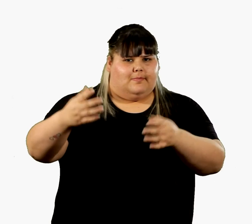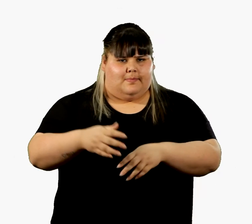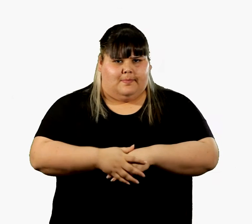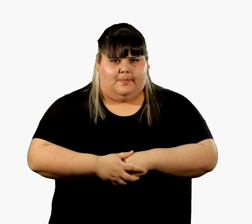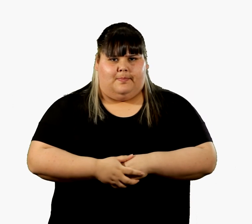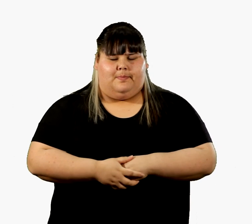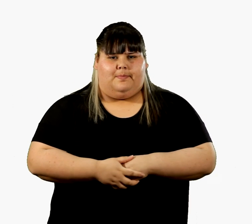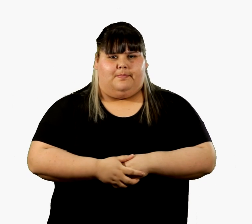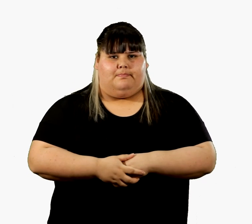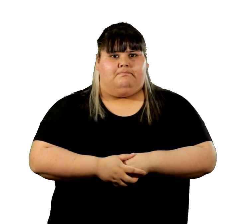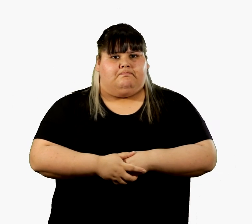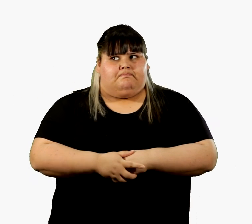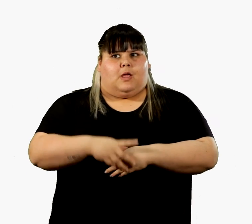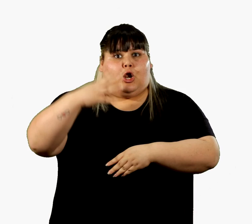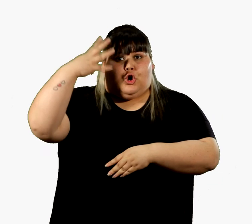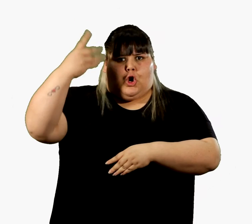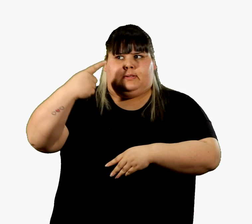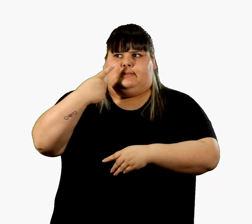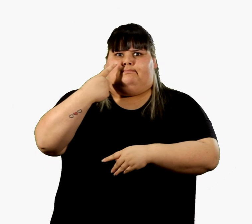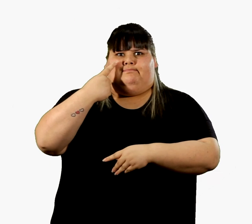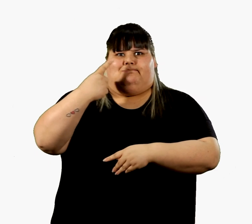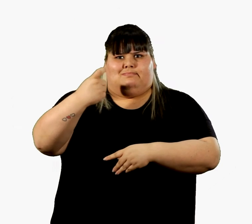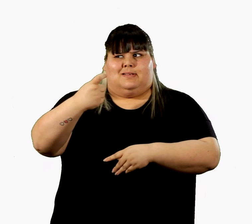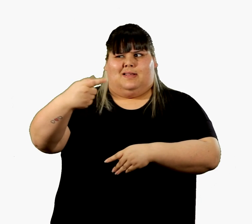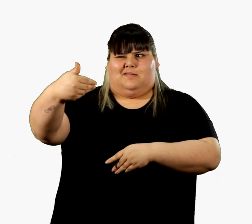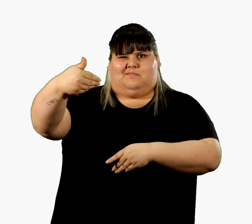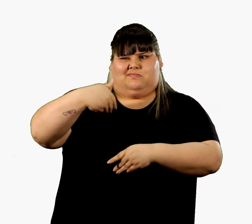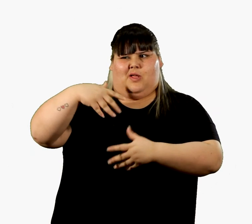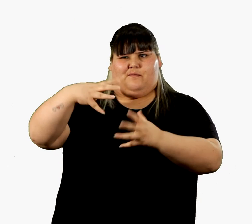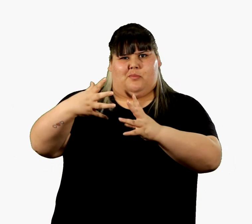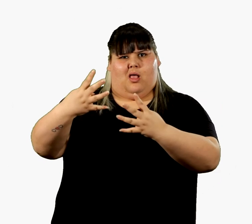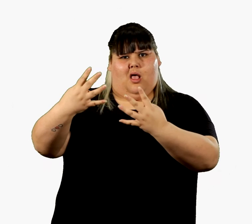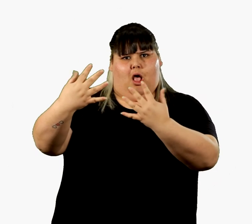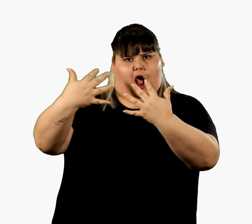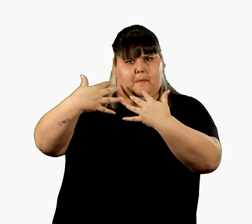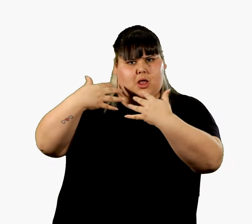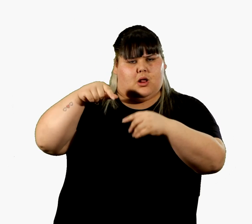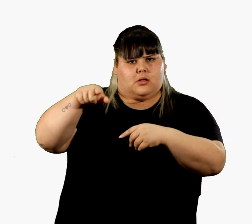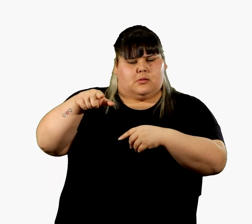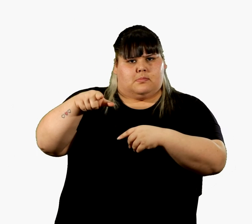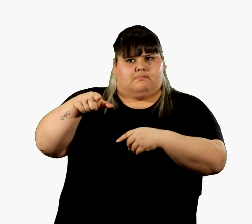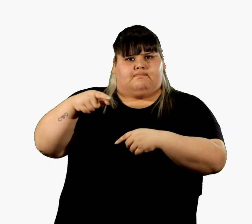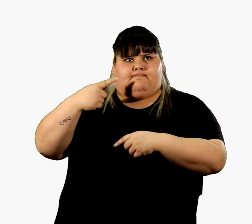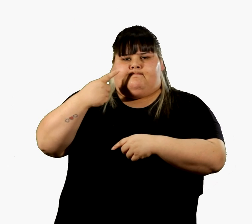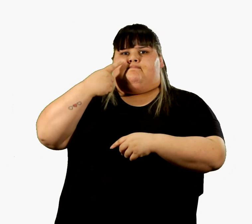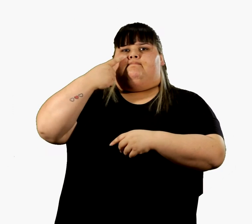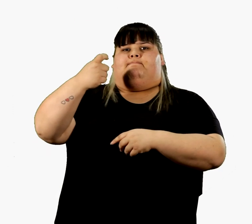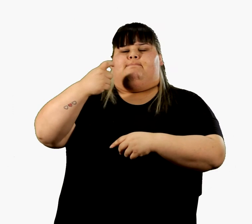tomando esta solicitud como afrenta rosas entendió que esto no era personal